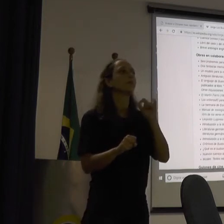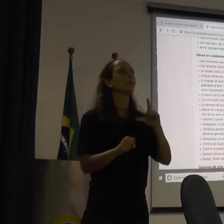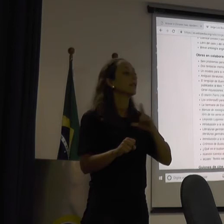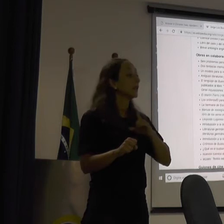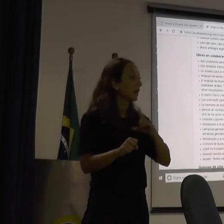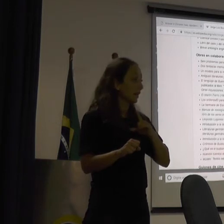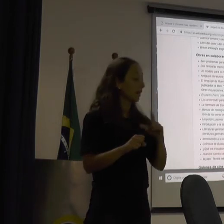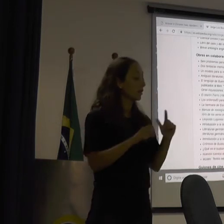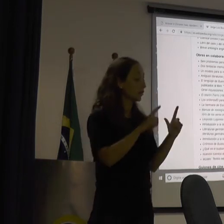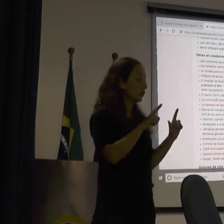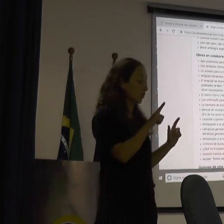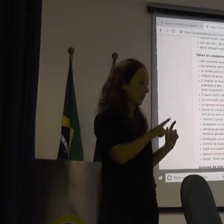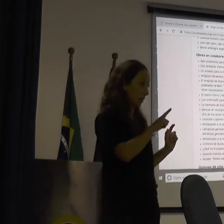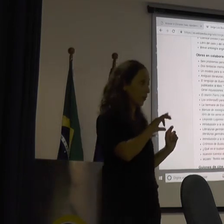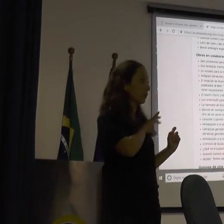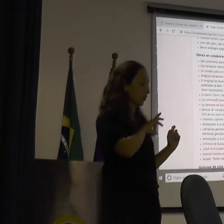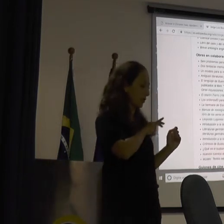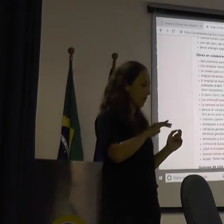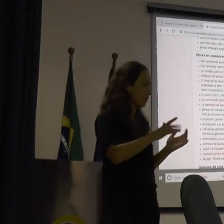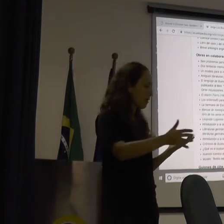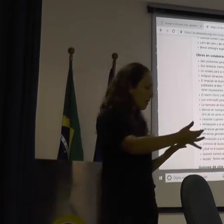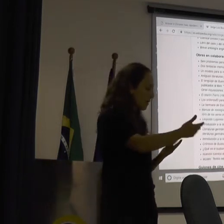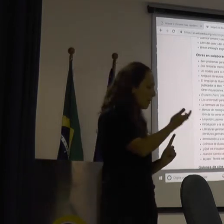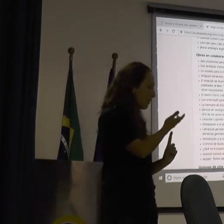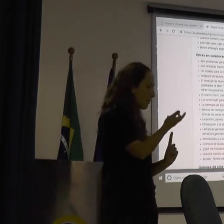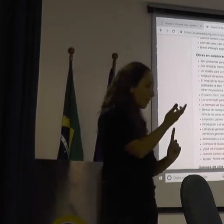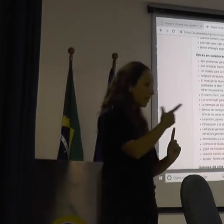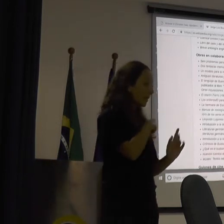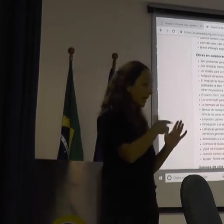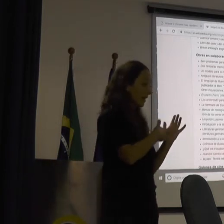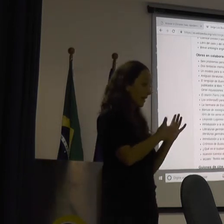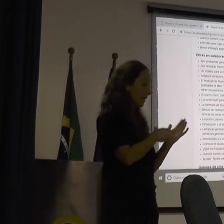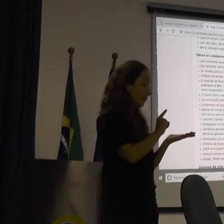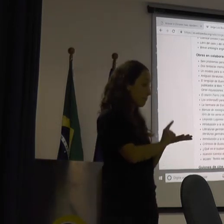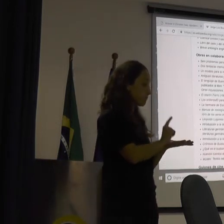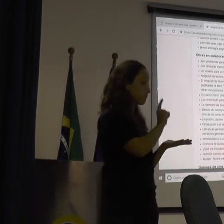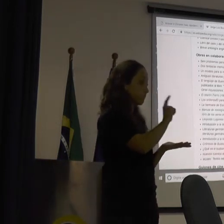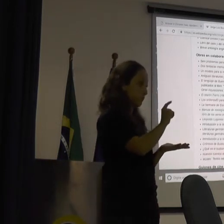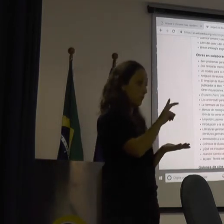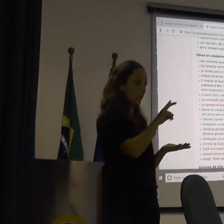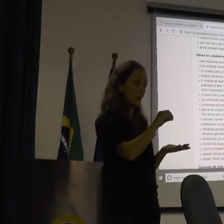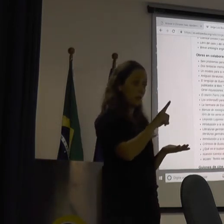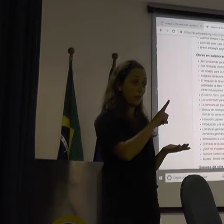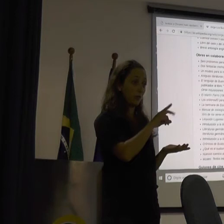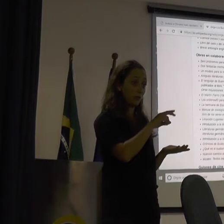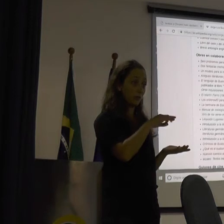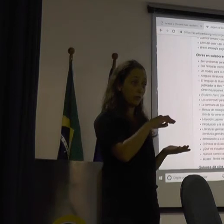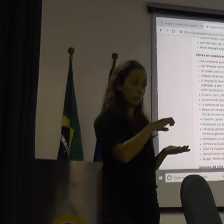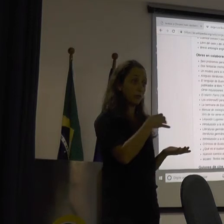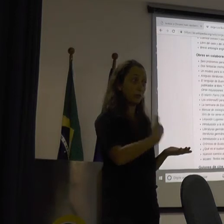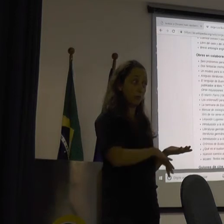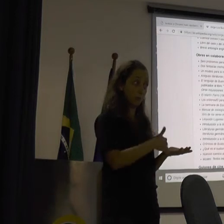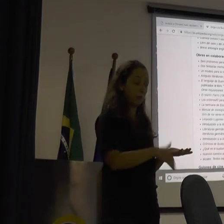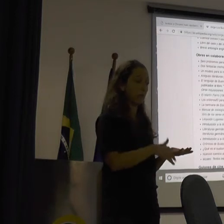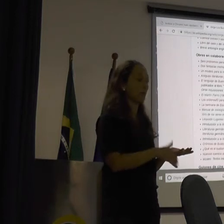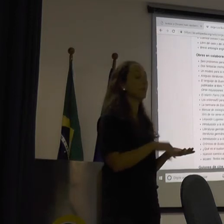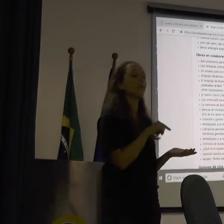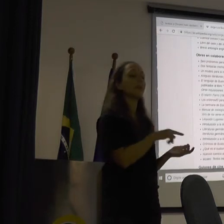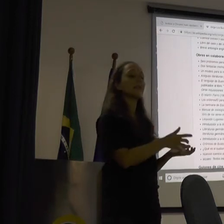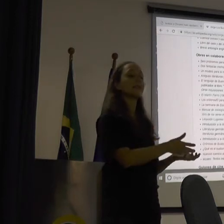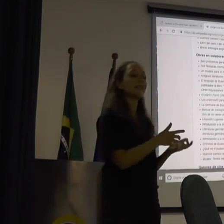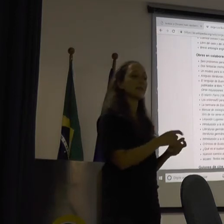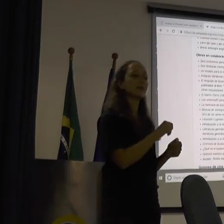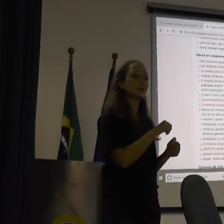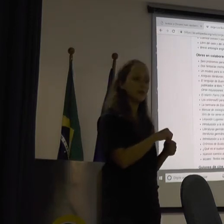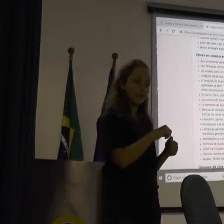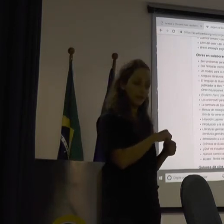policial, que tem uma importância enorme, são 2 volumes que são reeditados o tempo todo, como a da literatura fantástica. Eles quiseram fazer em um